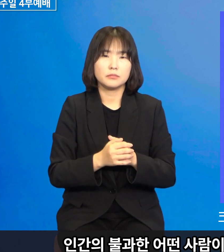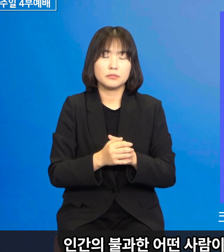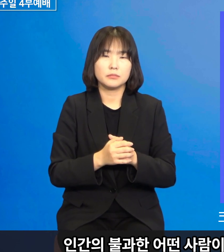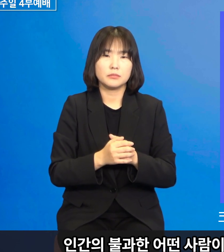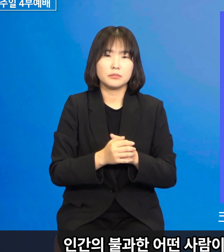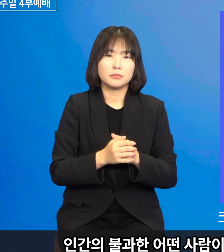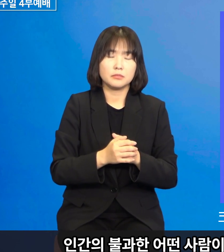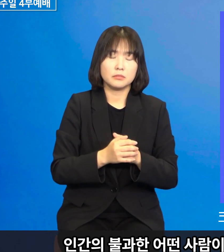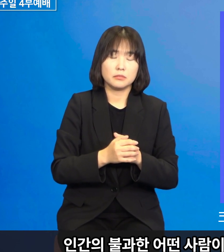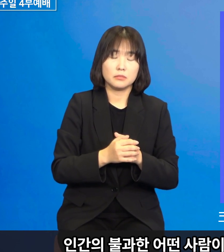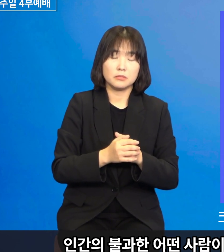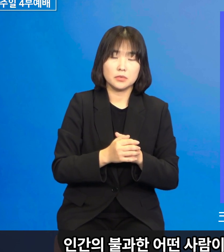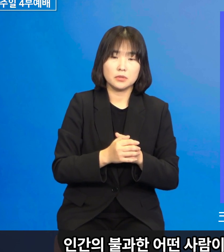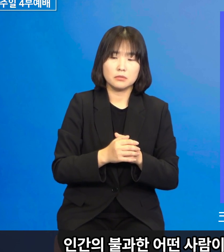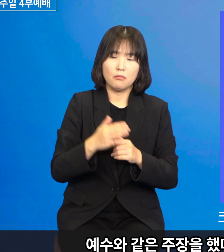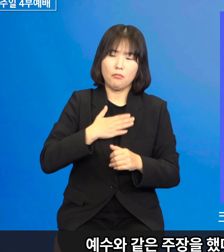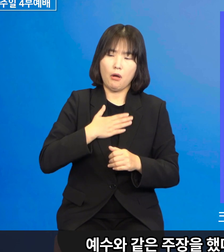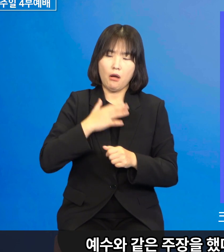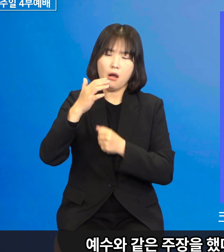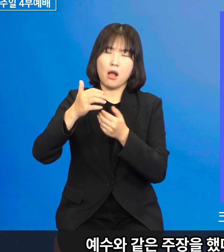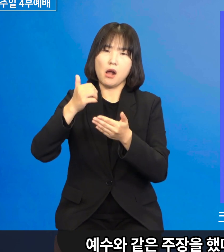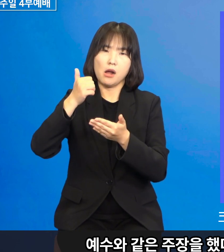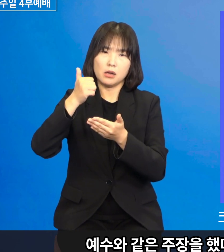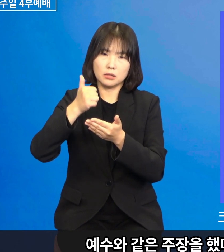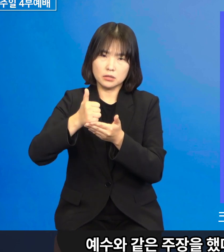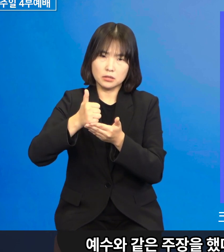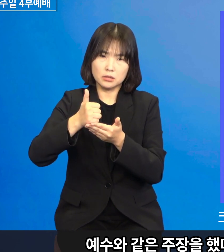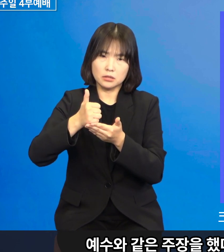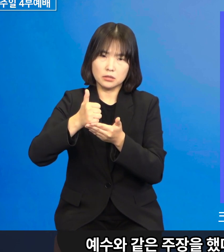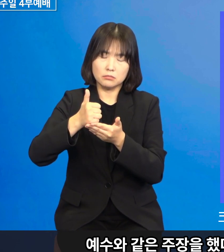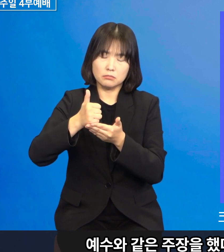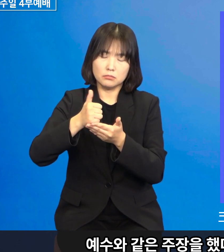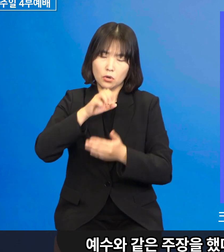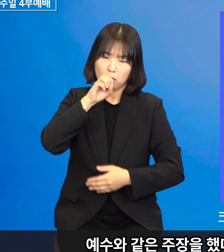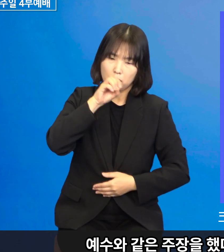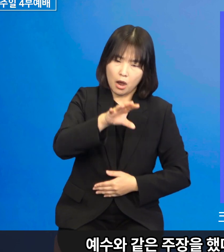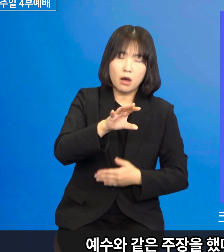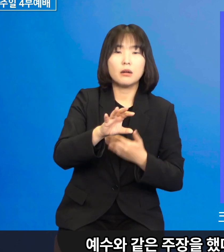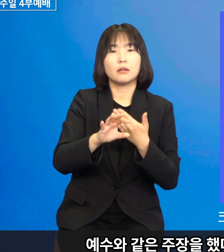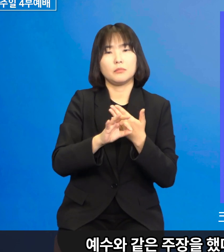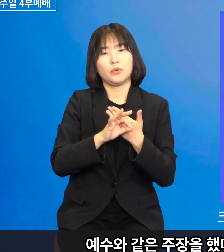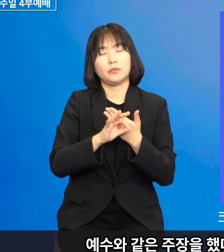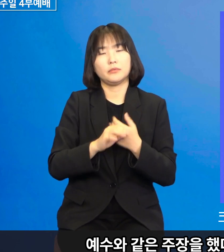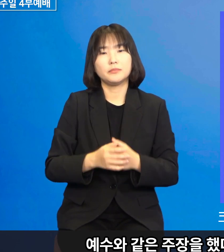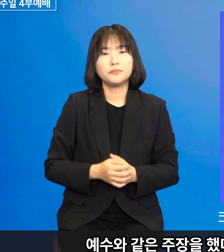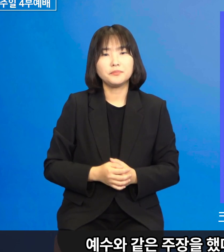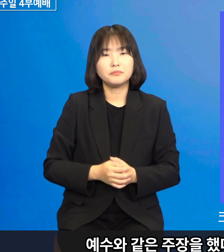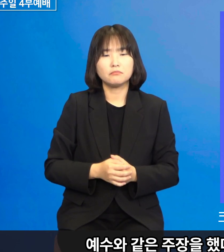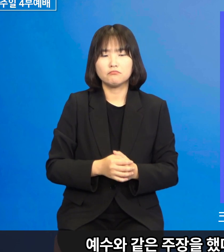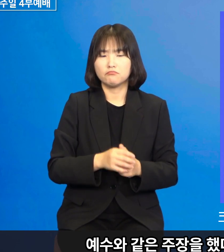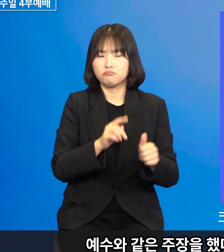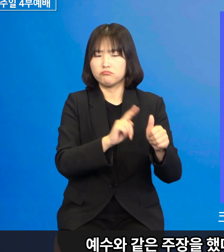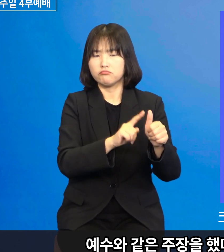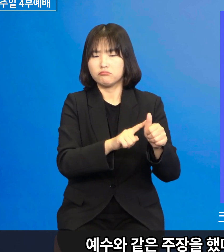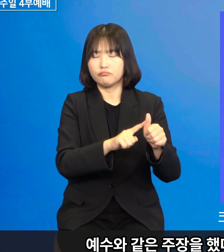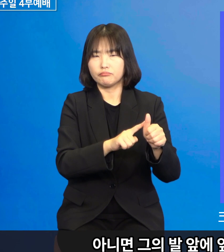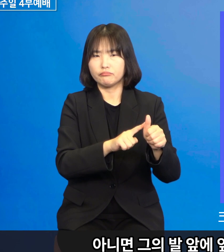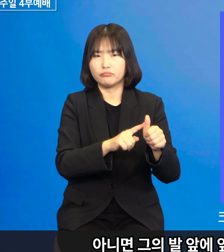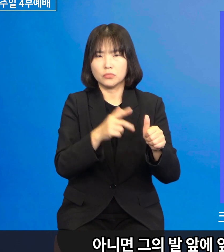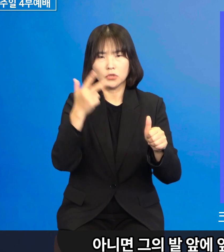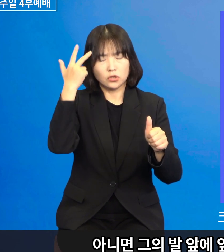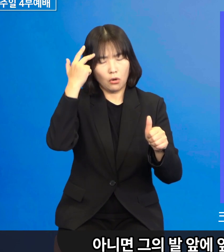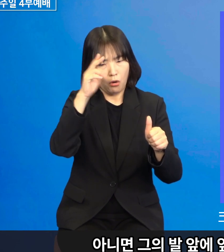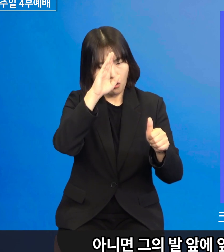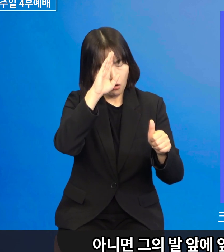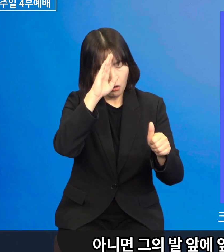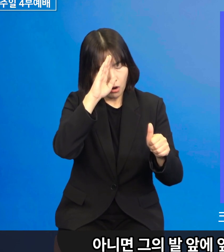자신이 하나님이다 라고 하는 예수와 같은 주장을 했다면 그는 정신병자이거나